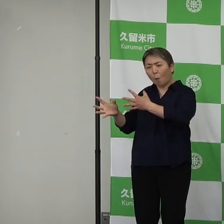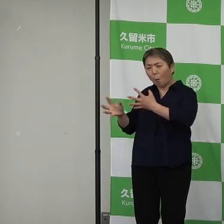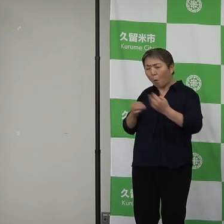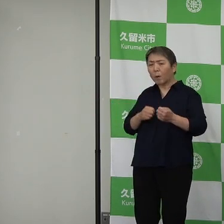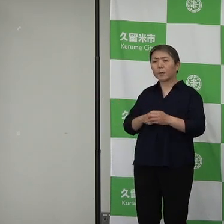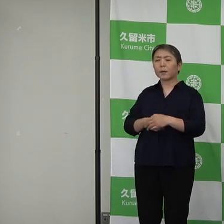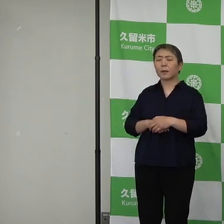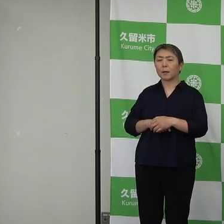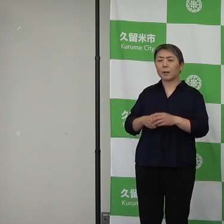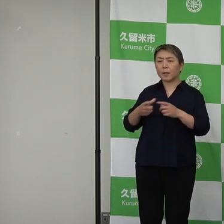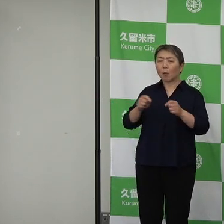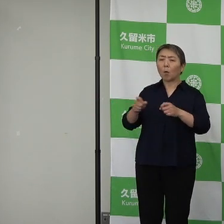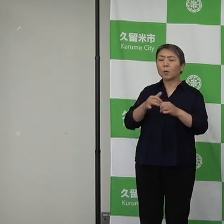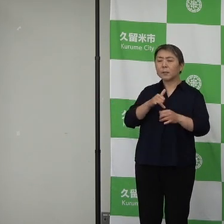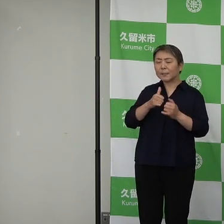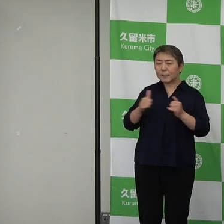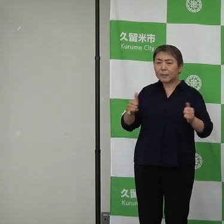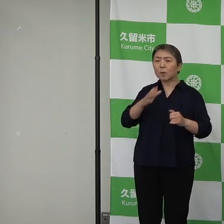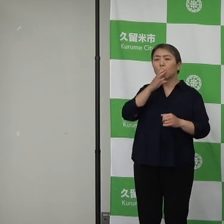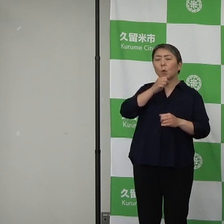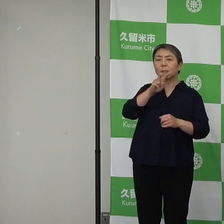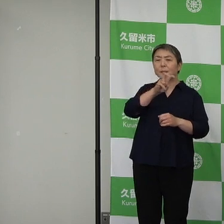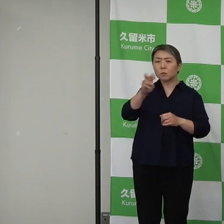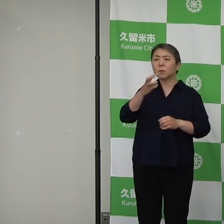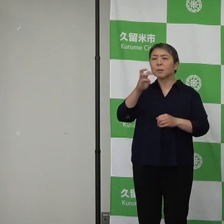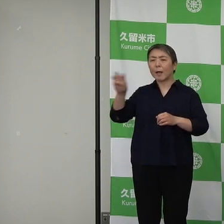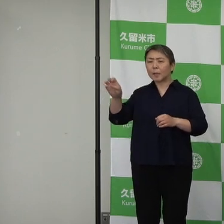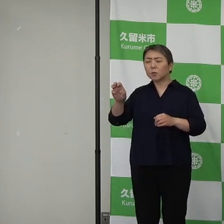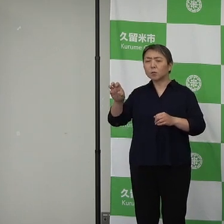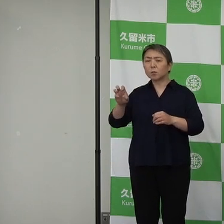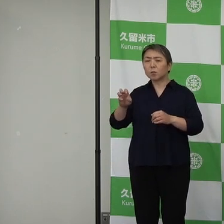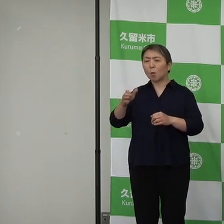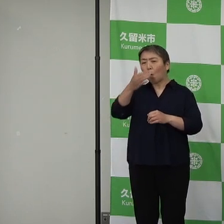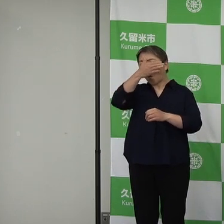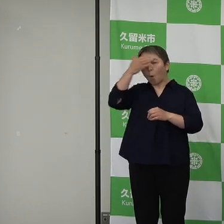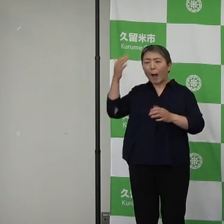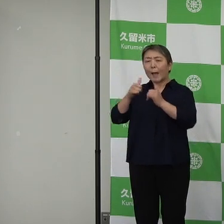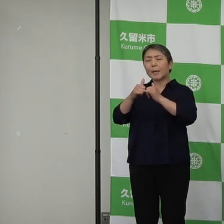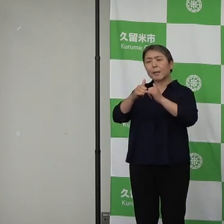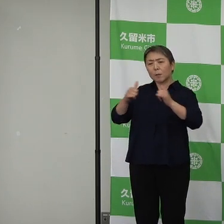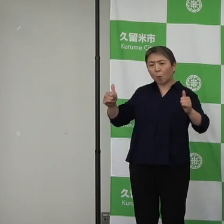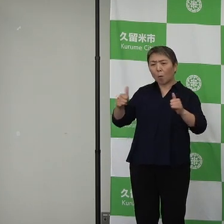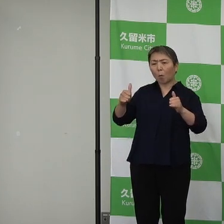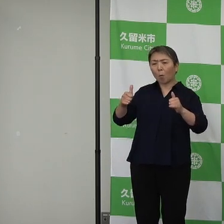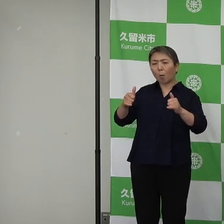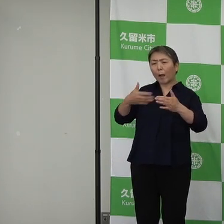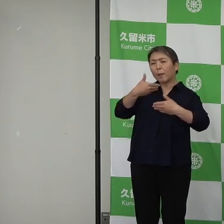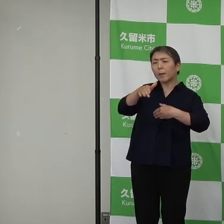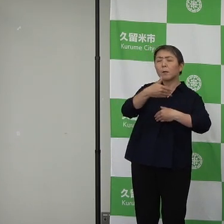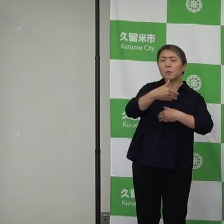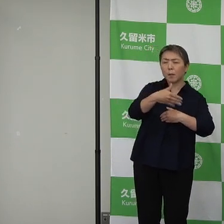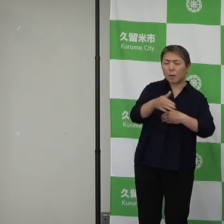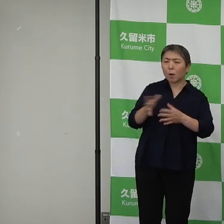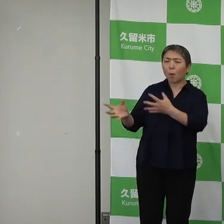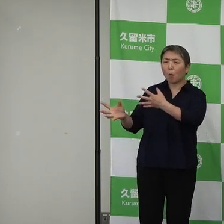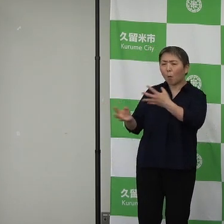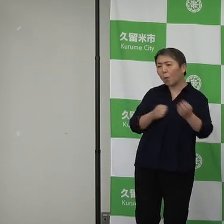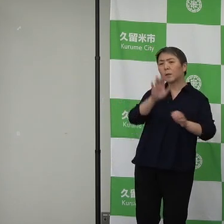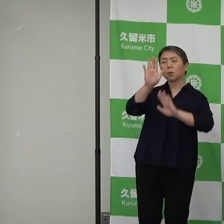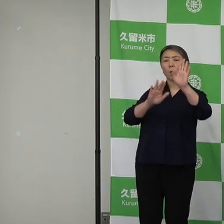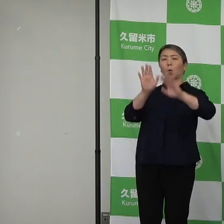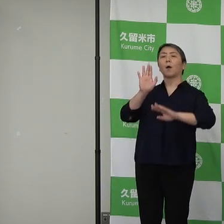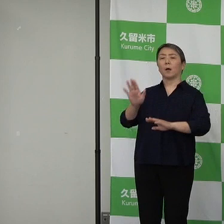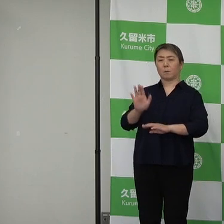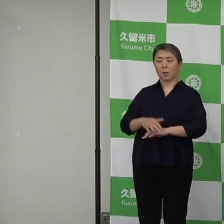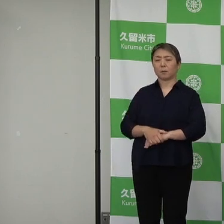きく、日本人の20から30代の前半の若い世代の転出が多い状況